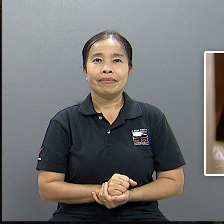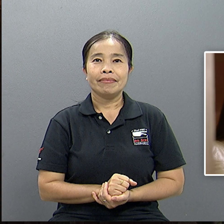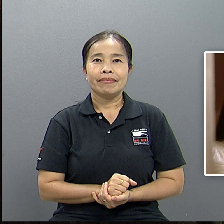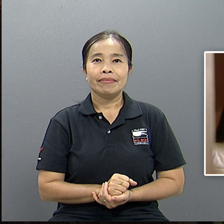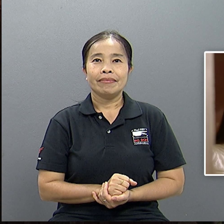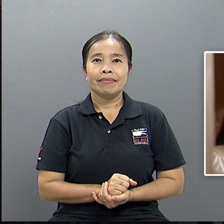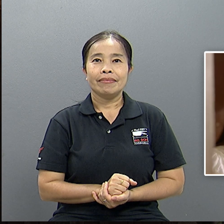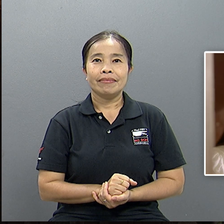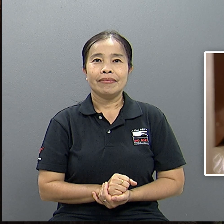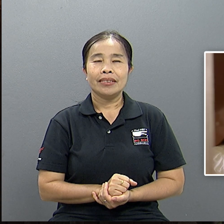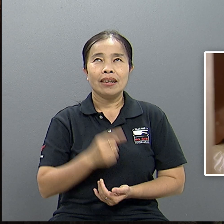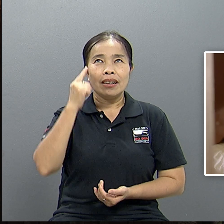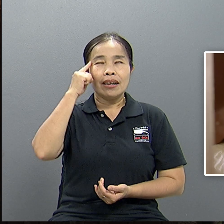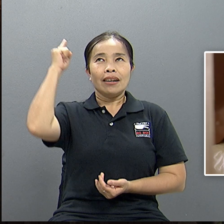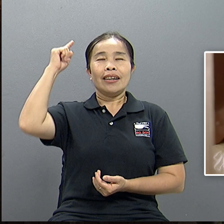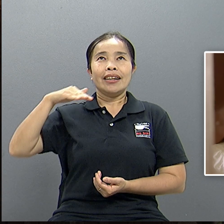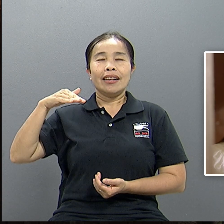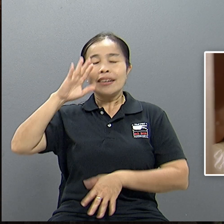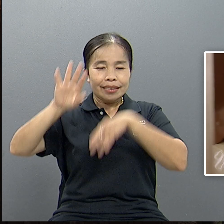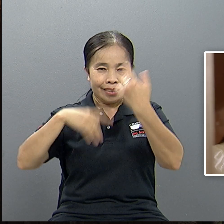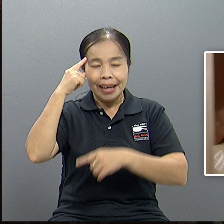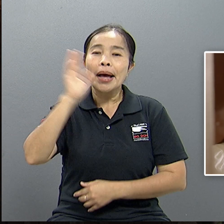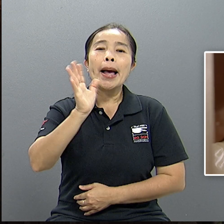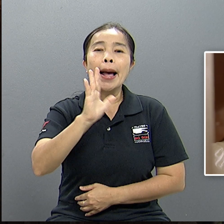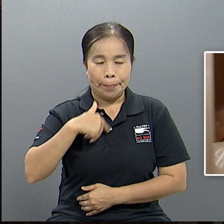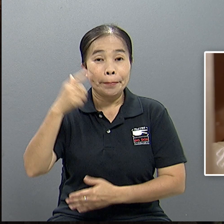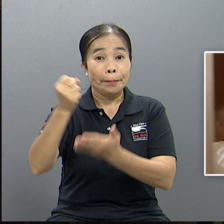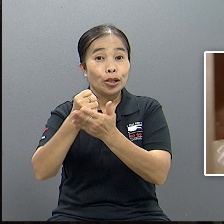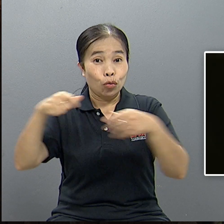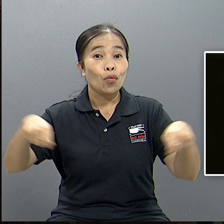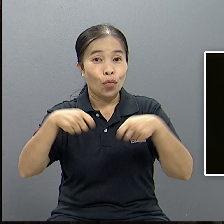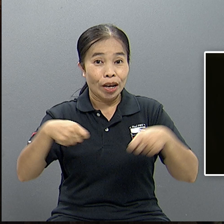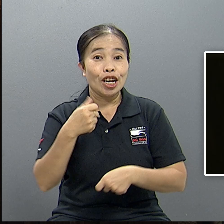เรารีบไปช่วยคุณกรุ่นในครัวดีกว่าค่ะเดี๋ยวจะเสร็จไม่ทัน